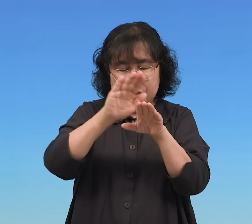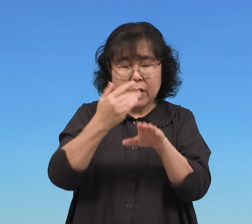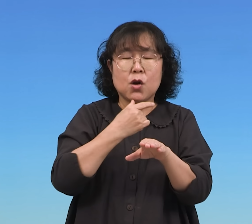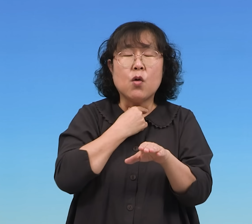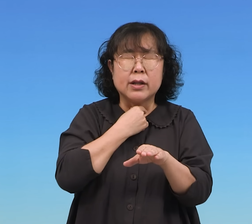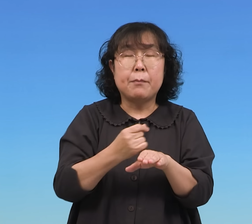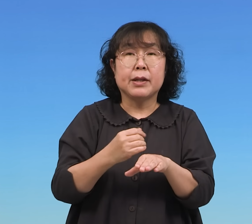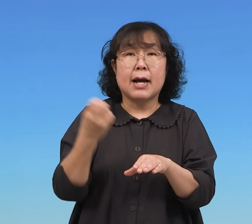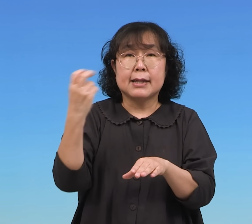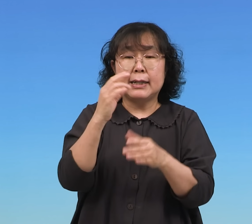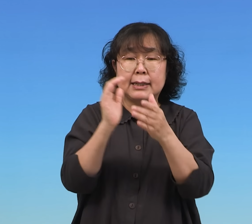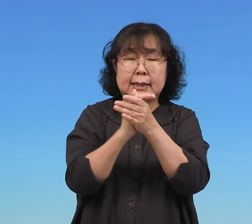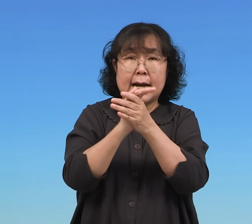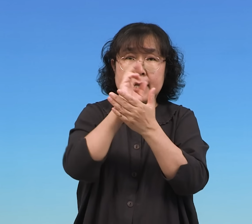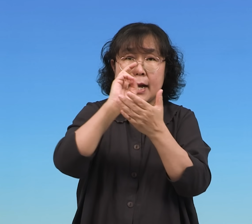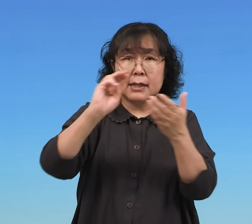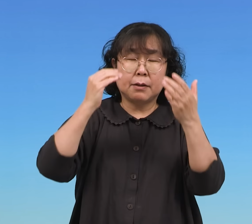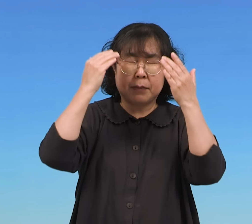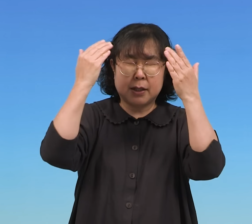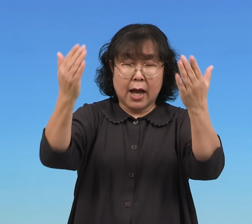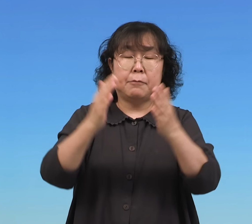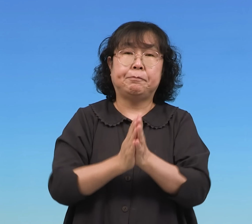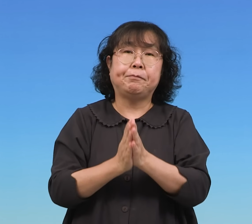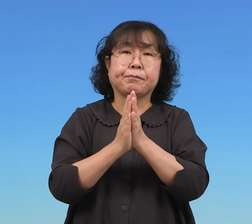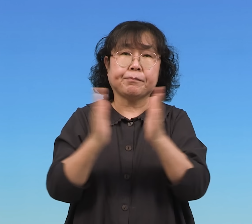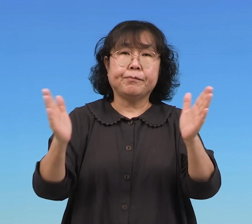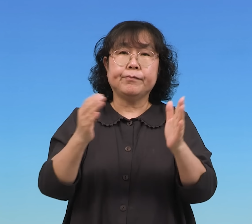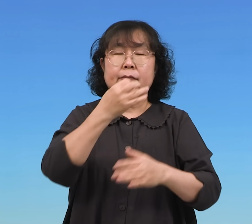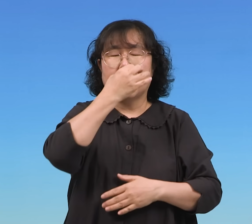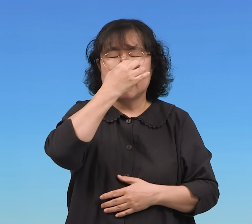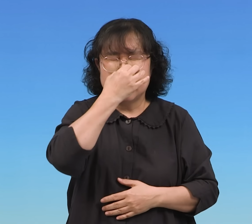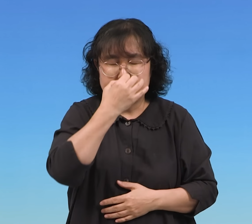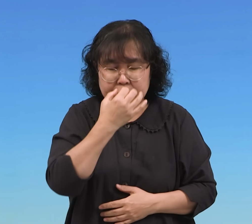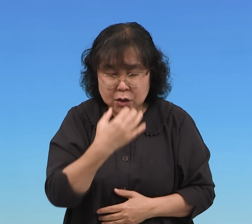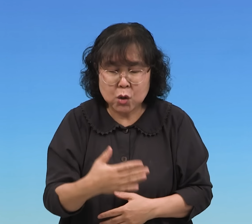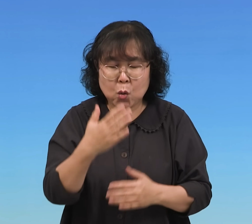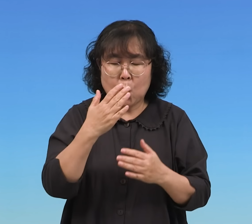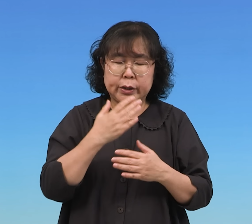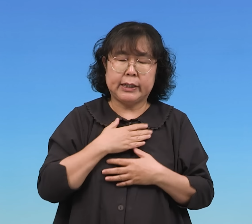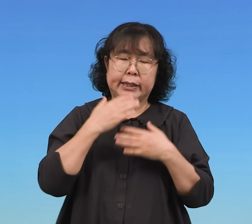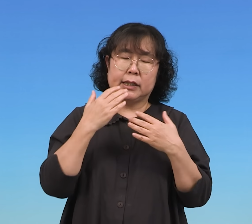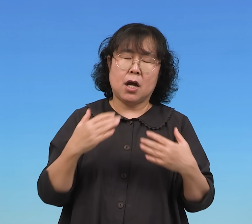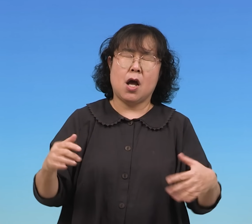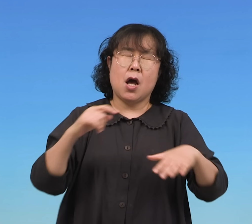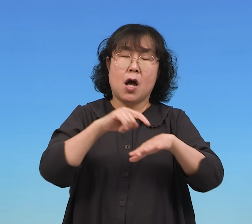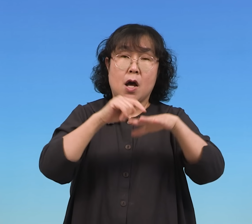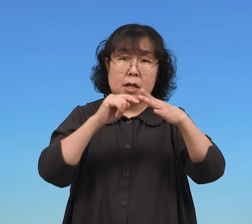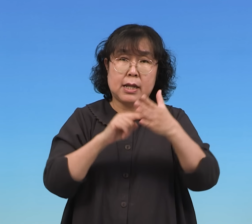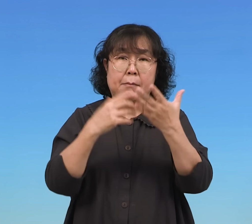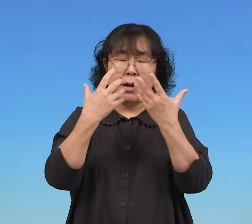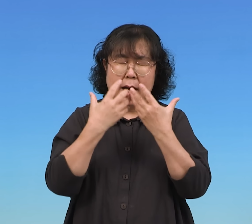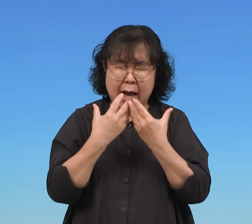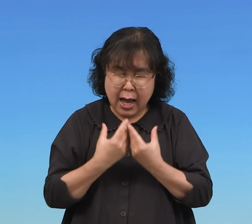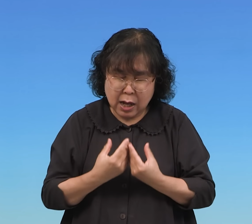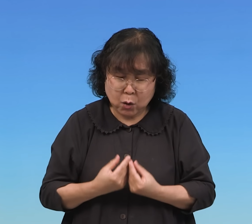찬양하기 원합니다. 다시 한번 찬양합니다. 힘들고 지쳐 낭망하고 넘어져, 힘들고